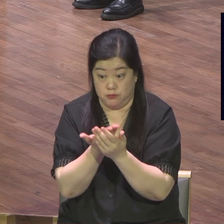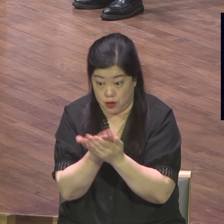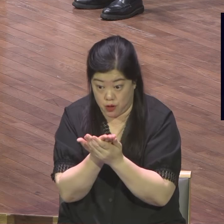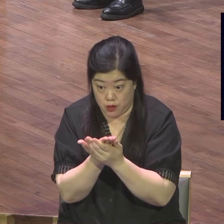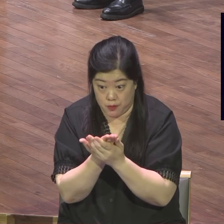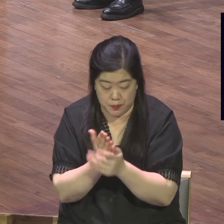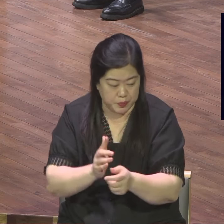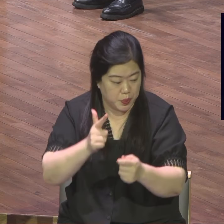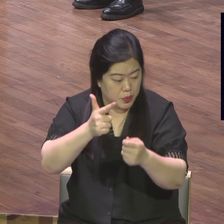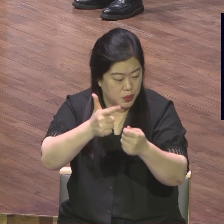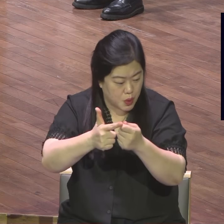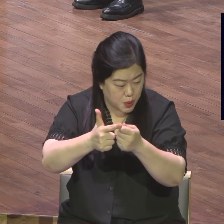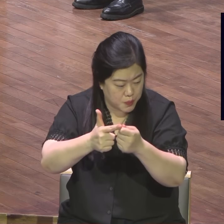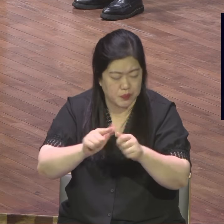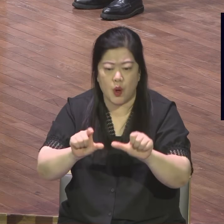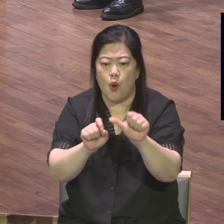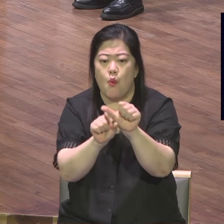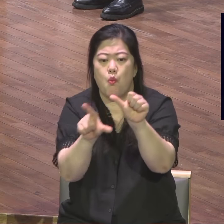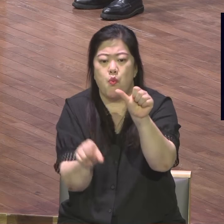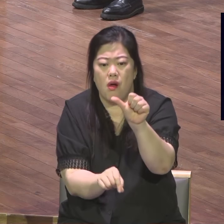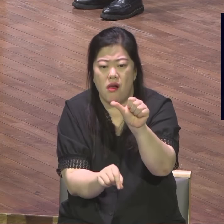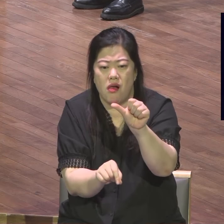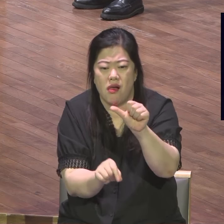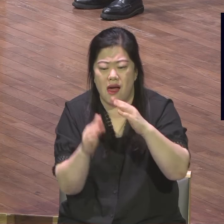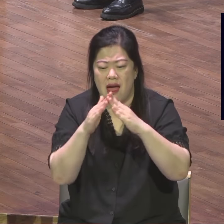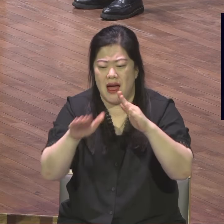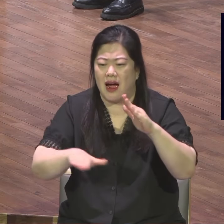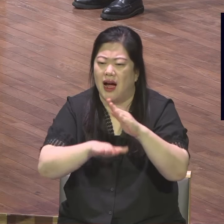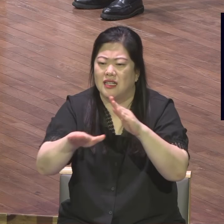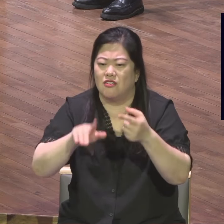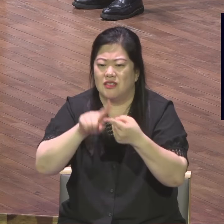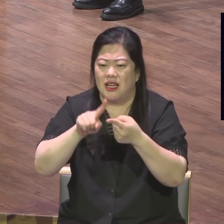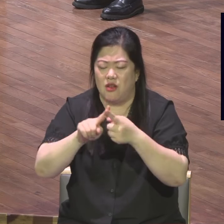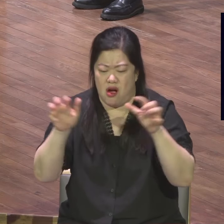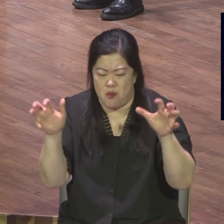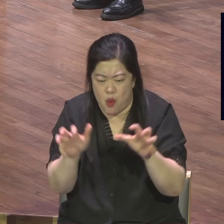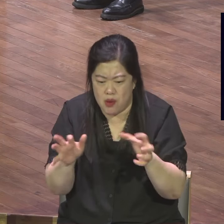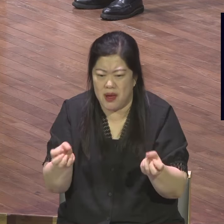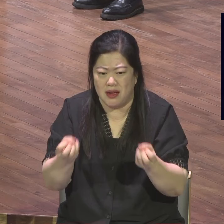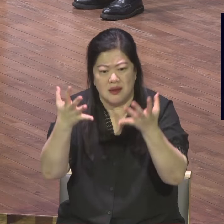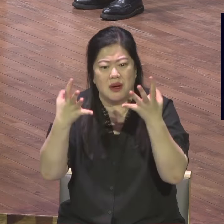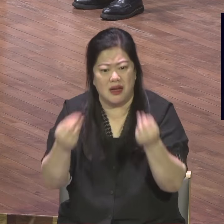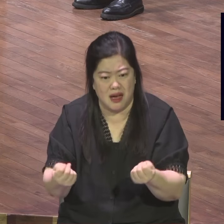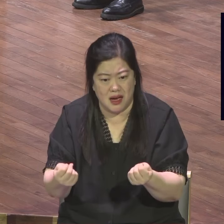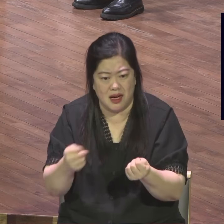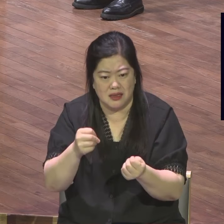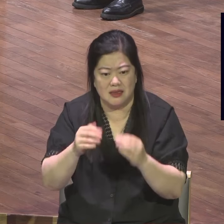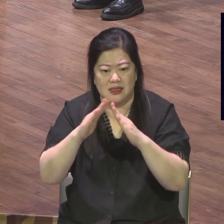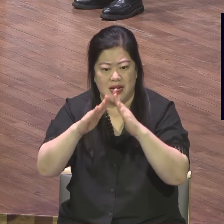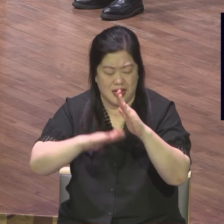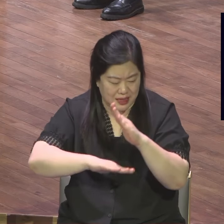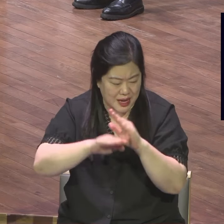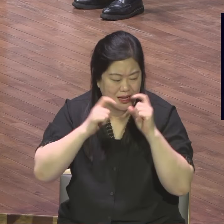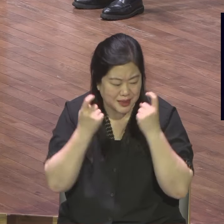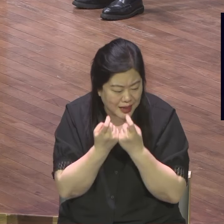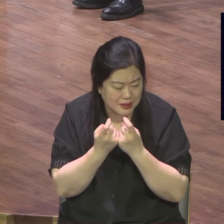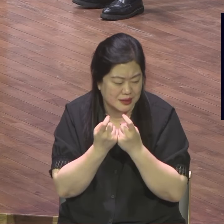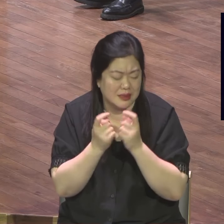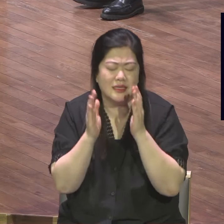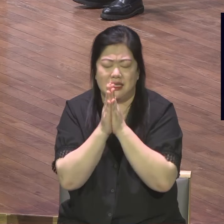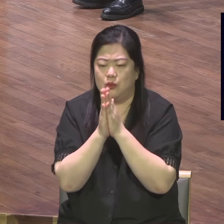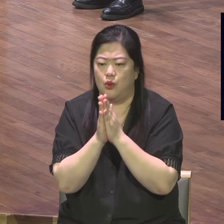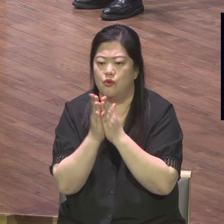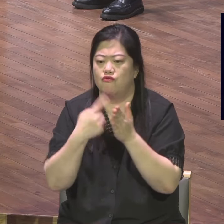가정을 위해서 기도할 때 정말 우리 렘넌트들 안에 기도의 절대 망대가 세워지게 하여 주시옵소서. 또 우리